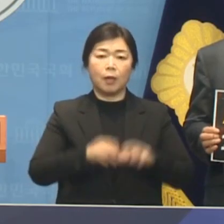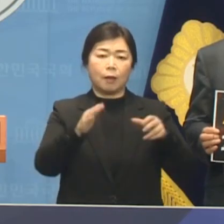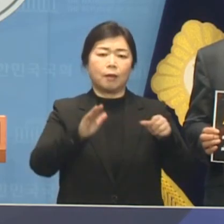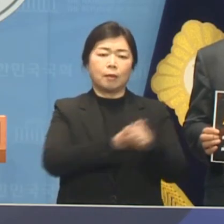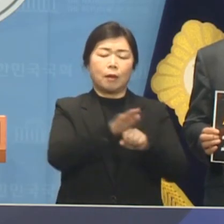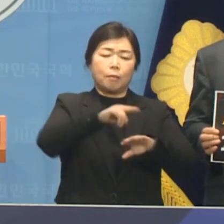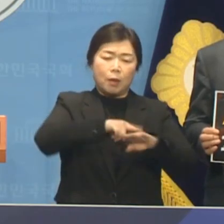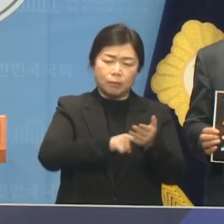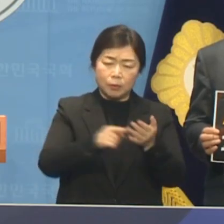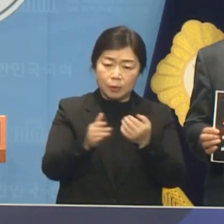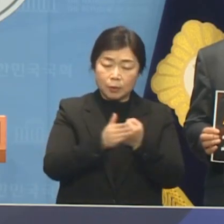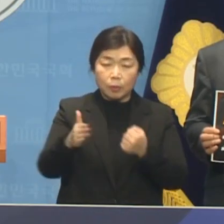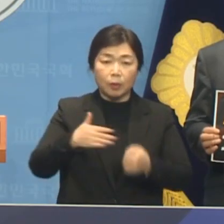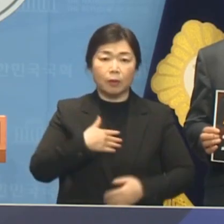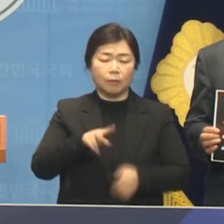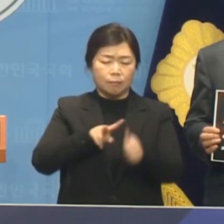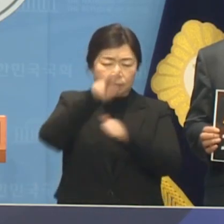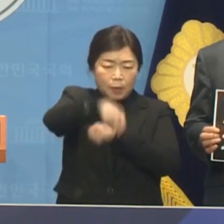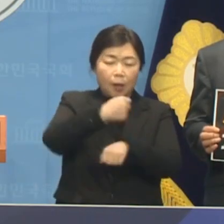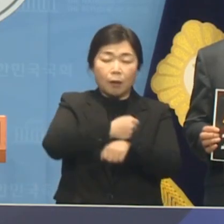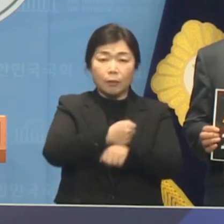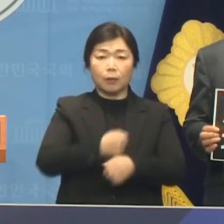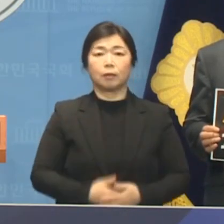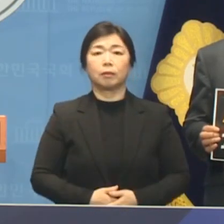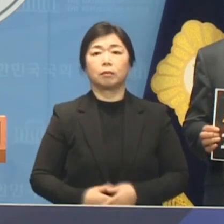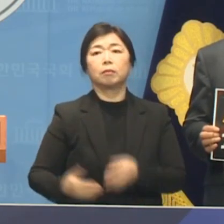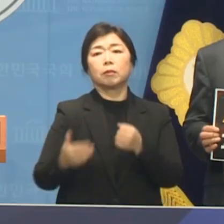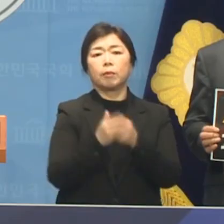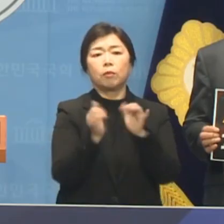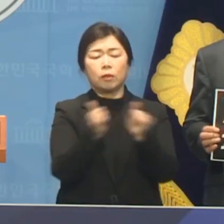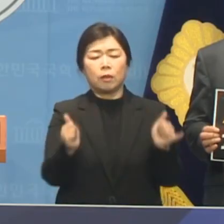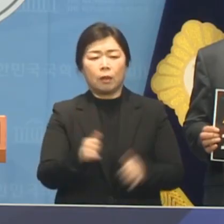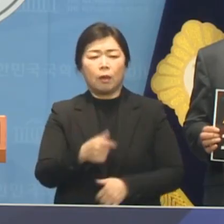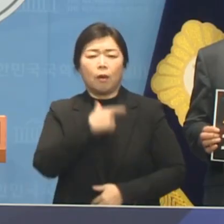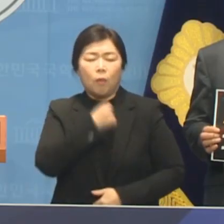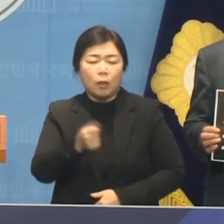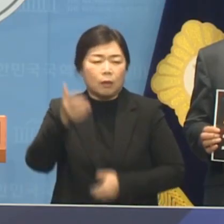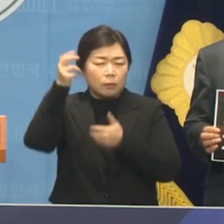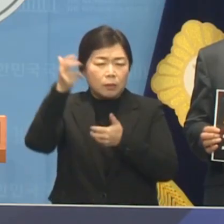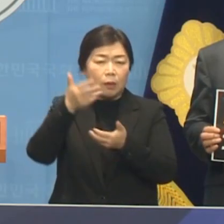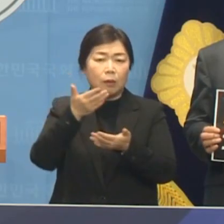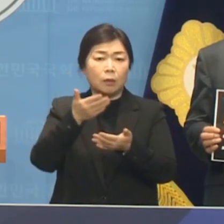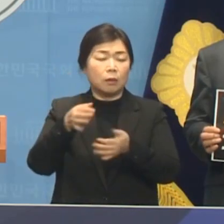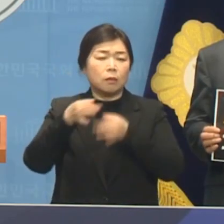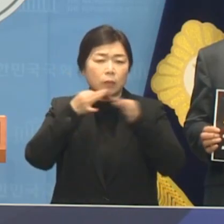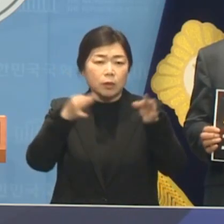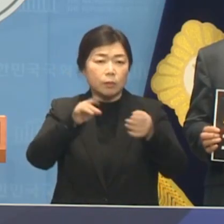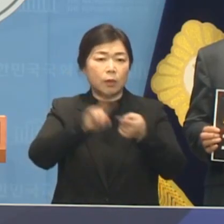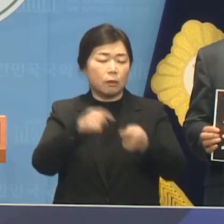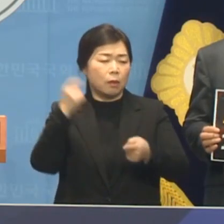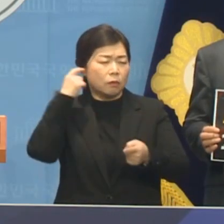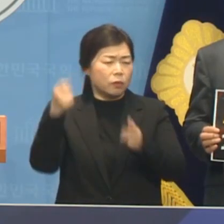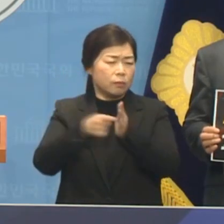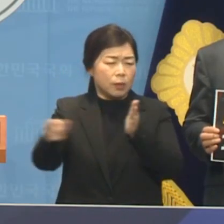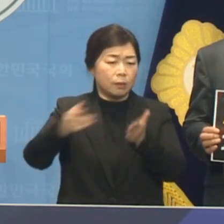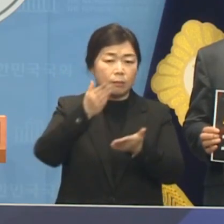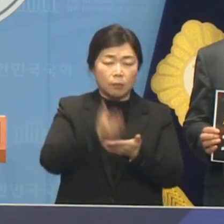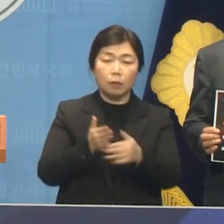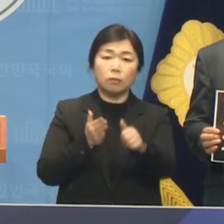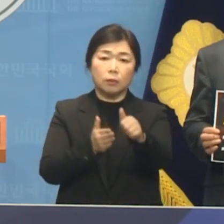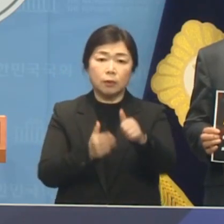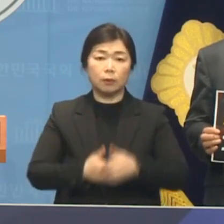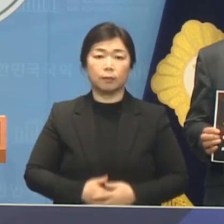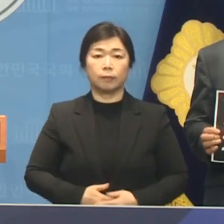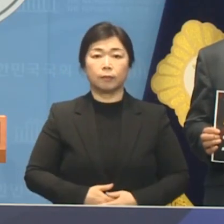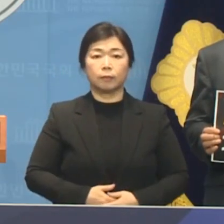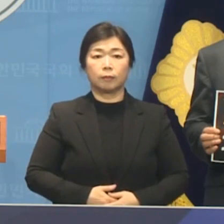제발 국민들의 애절하고 간절한 외침을 외면하지 말아 주시기 바랍니다.